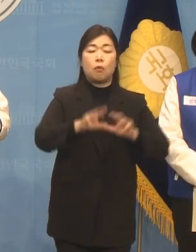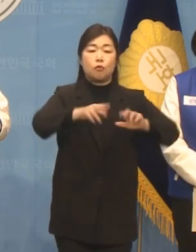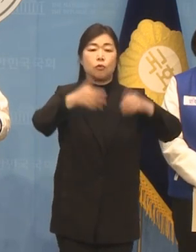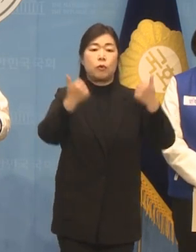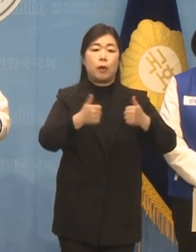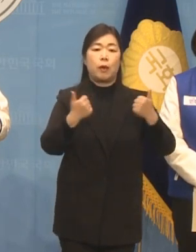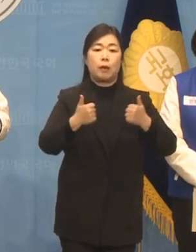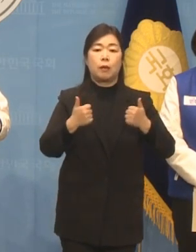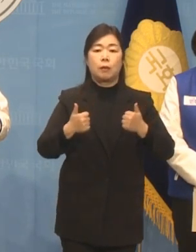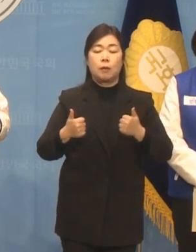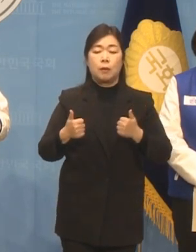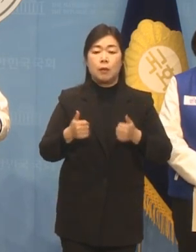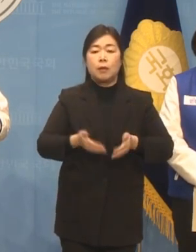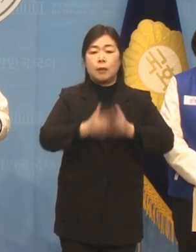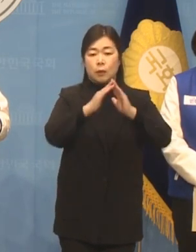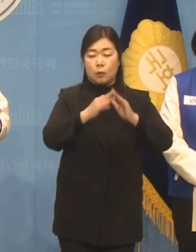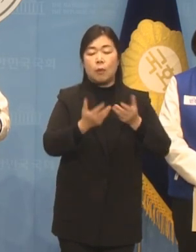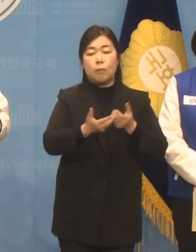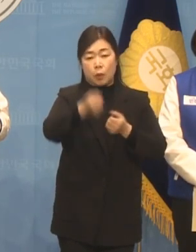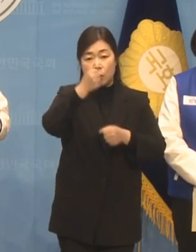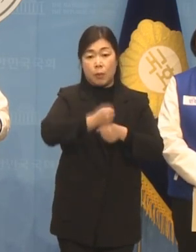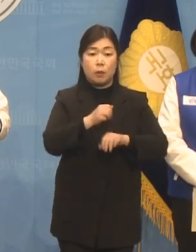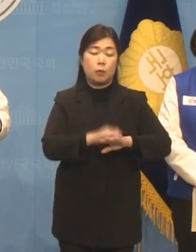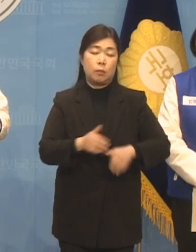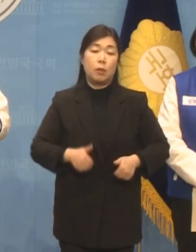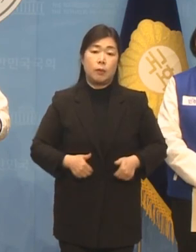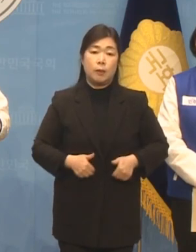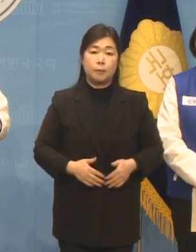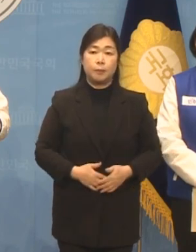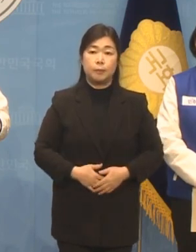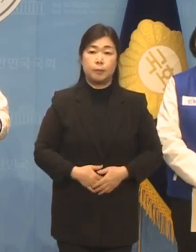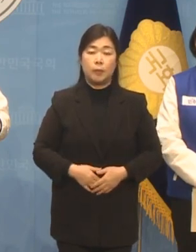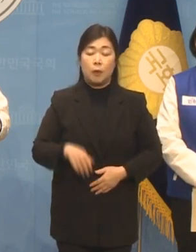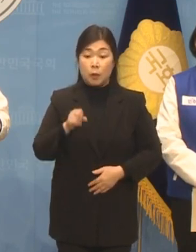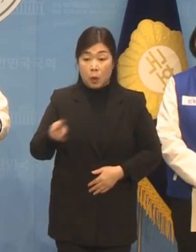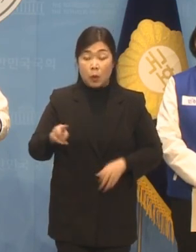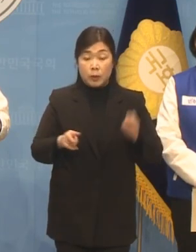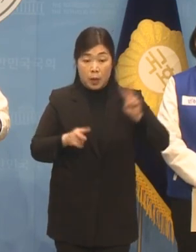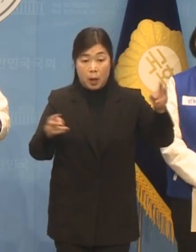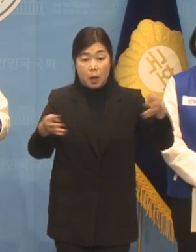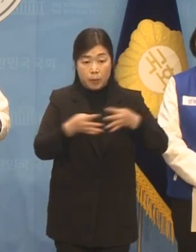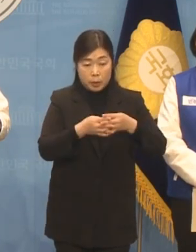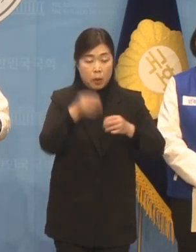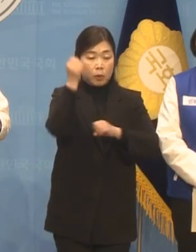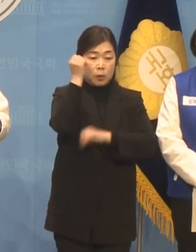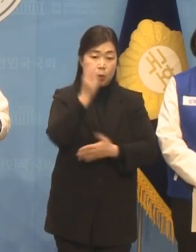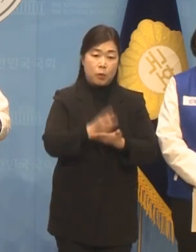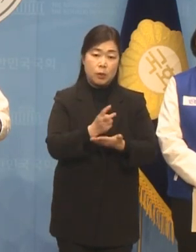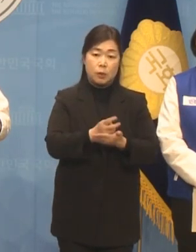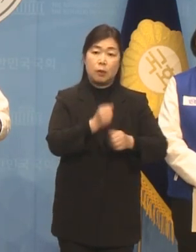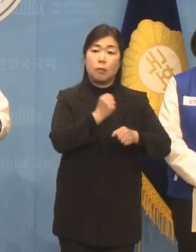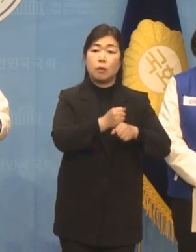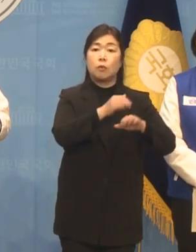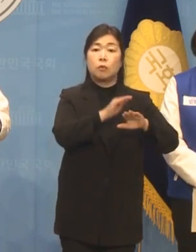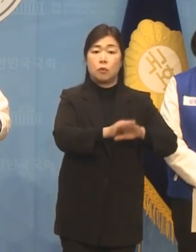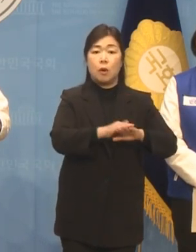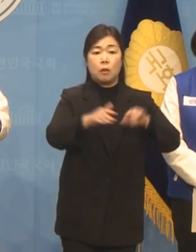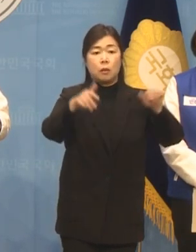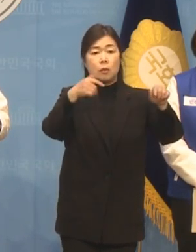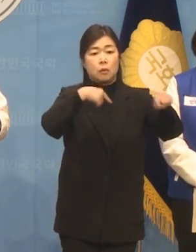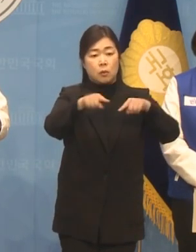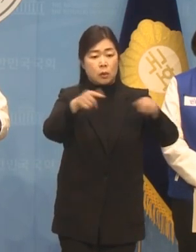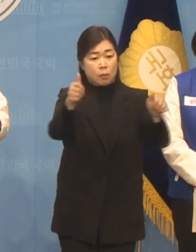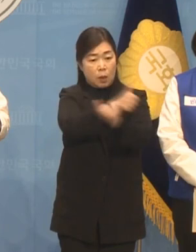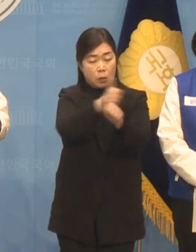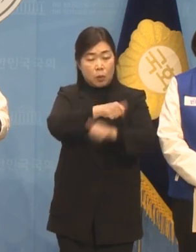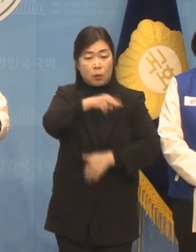협의기구를 설립해야 한다고 생각합니다. 여야가 합의해 기본 원칙을 수립하고 정권이 바뀌더라도